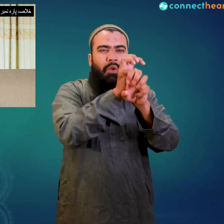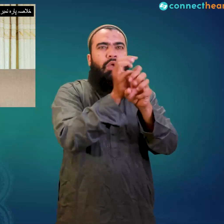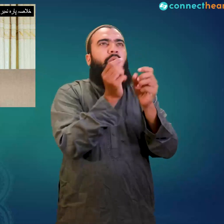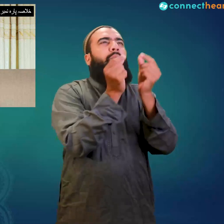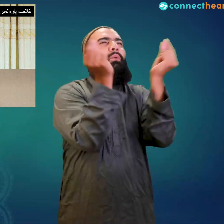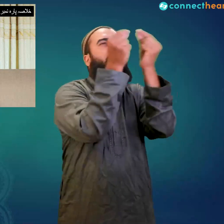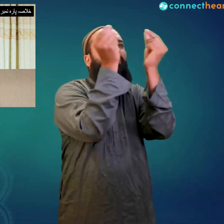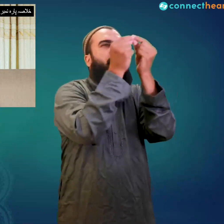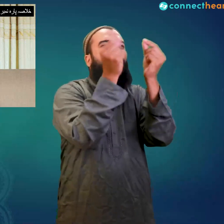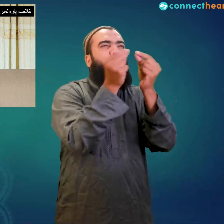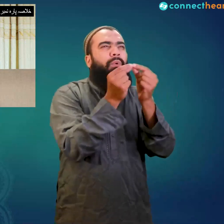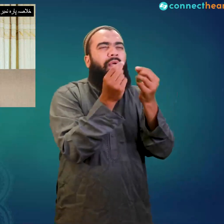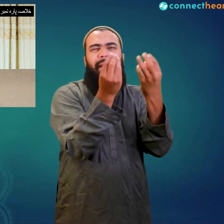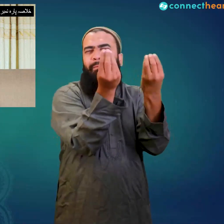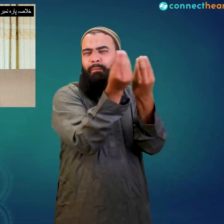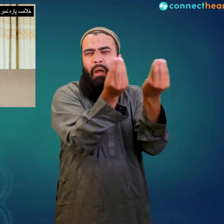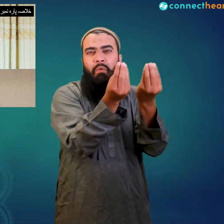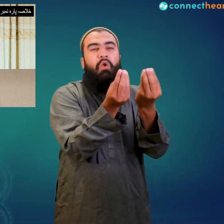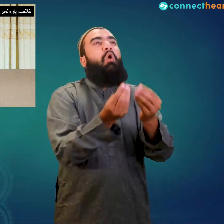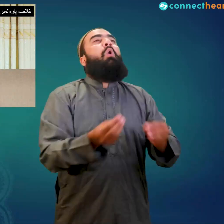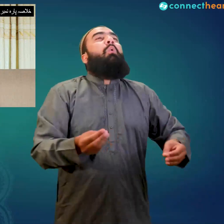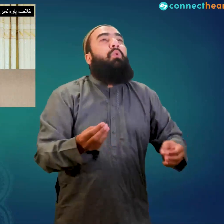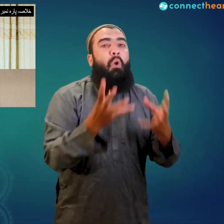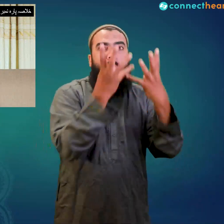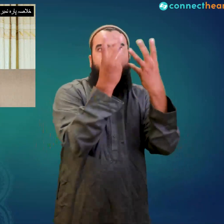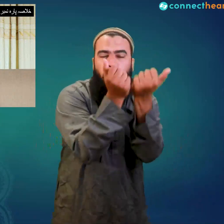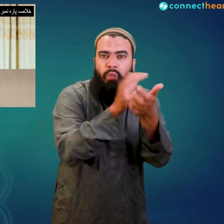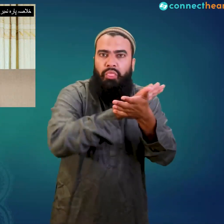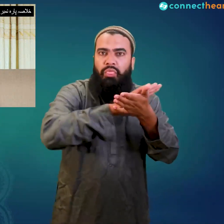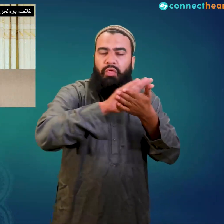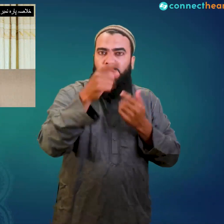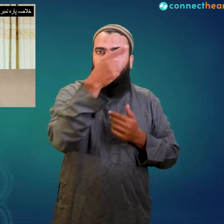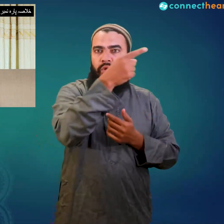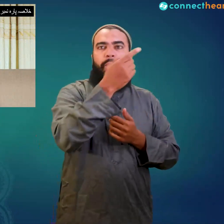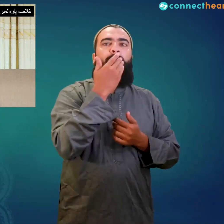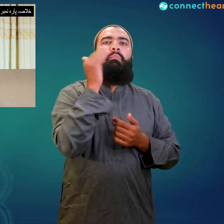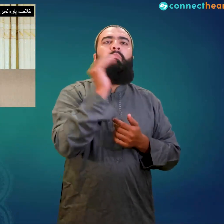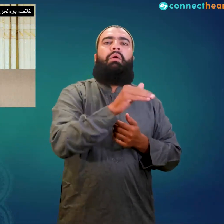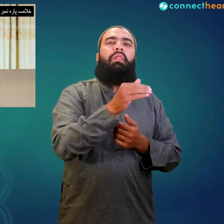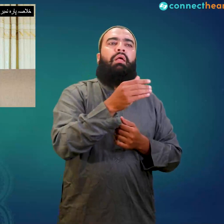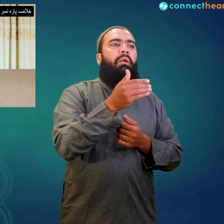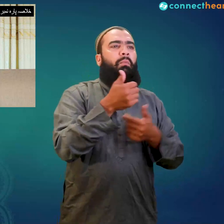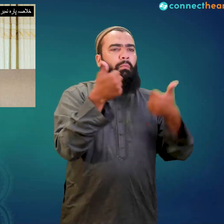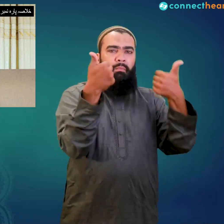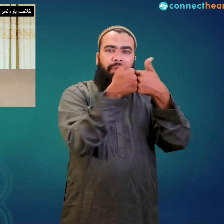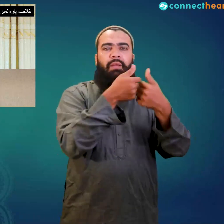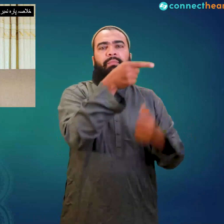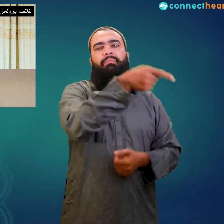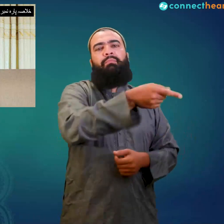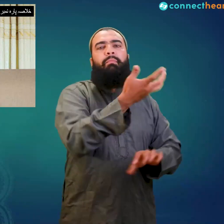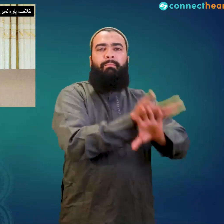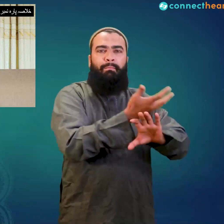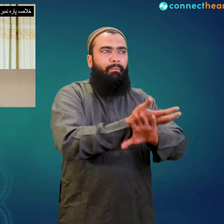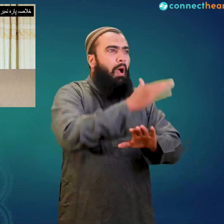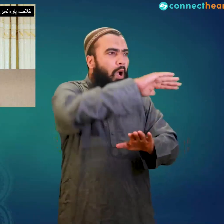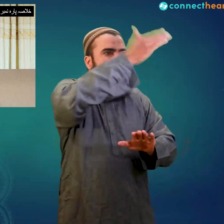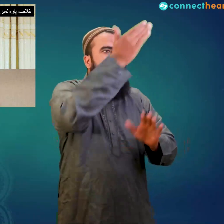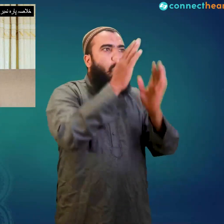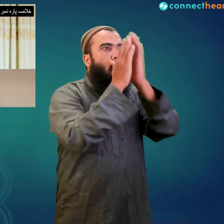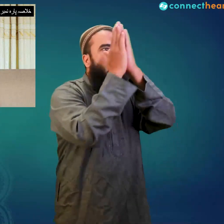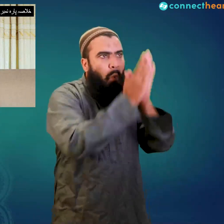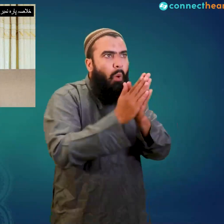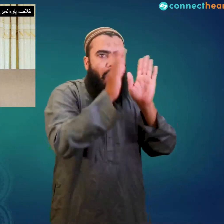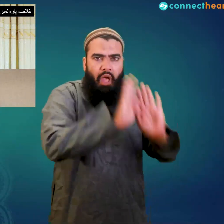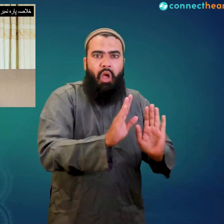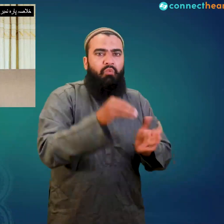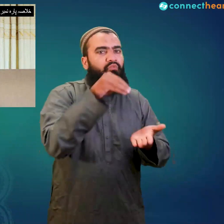فرمایا وَإِنَّ أَوْهَنَ الْبُيُوتِ لَبَيْتُ الْعَنْكَبُوتِ، سب گھروں میں عنکبوت یعنی مکڑی کا گھر سب سے